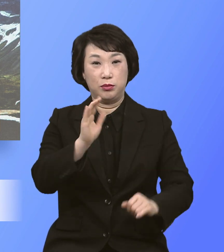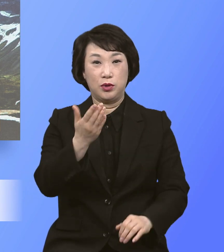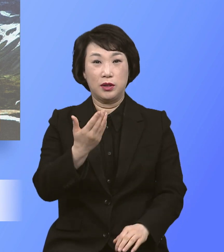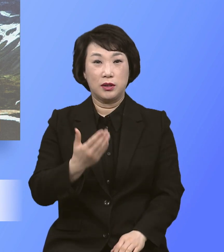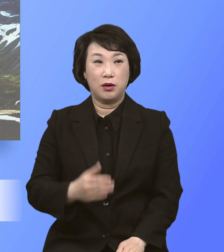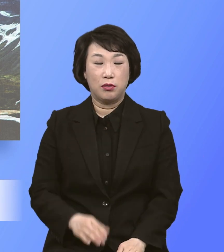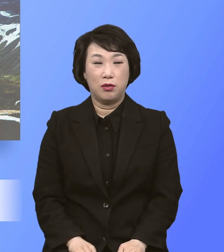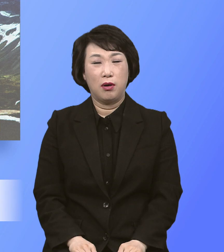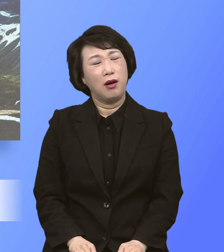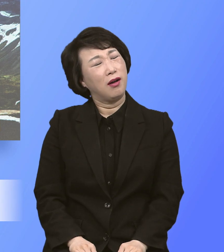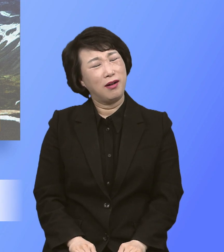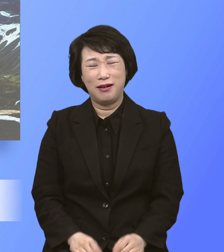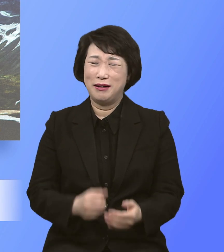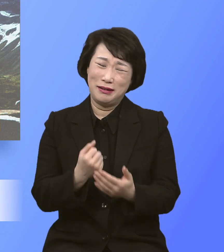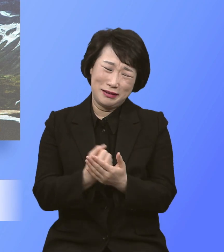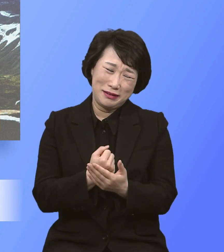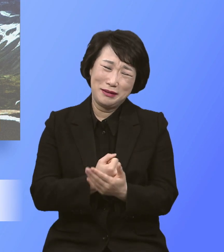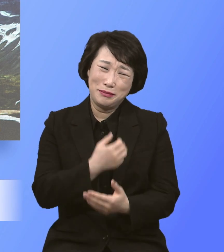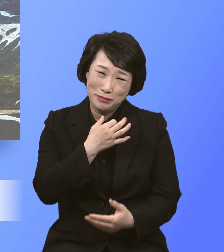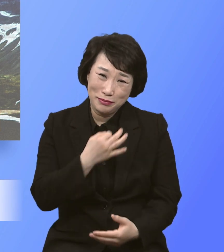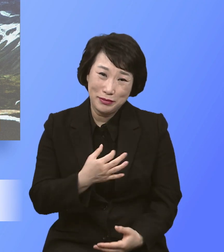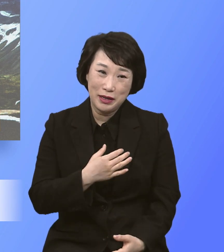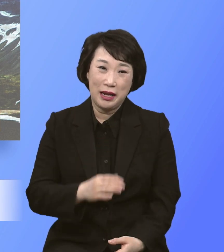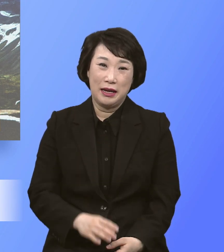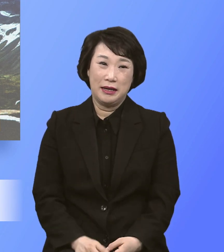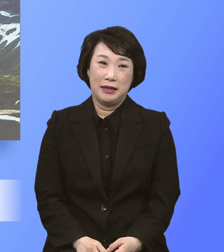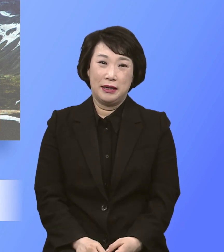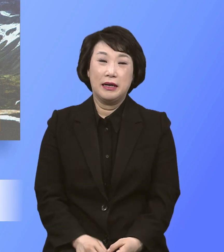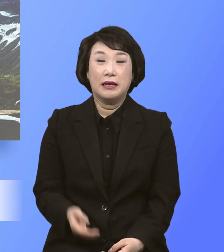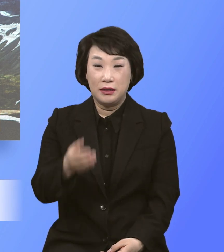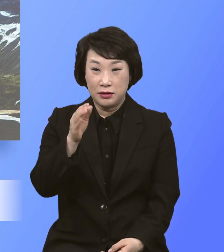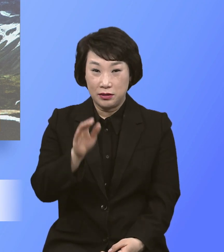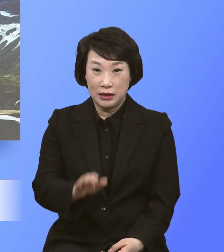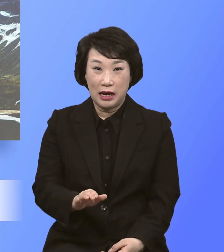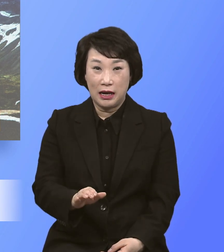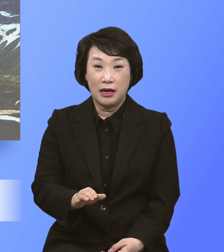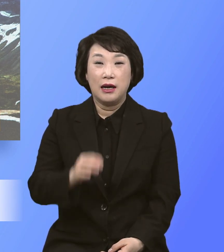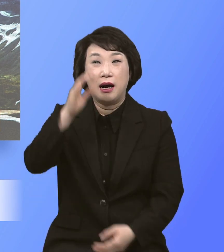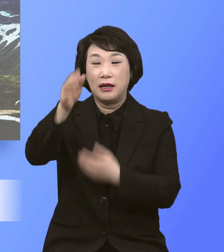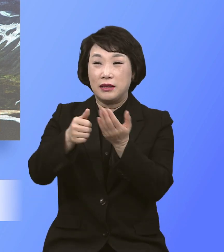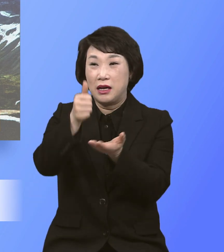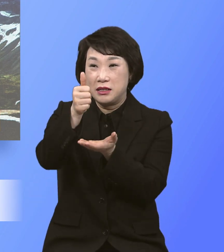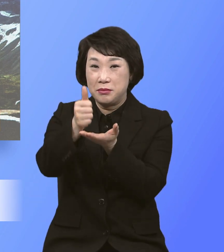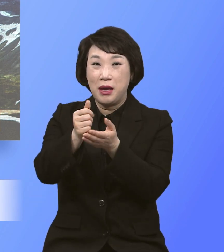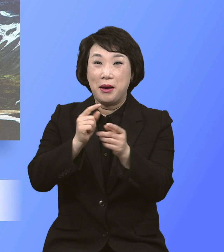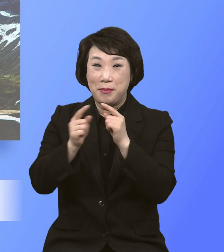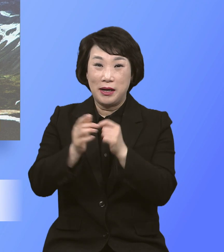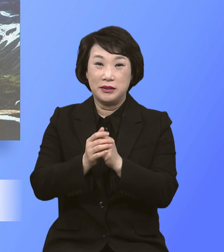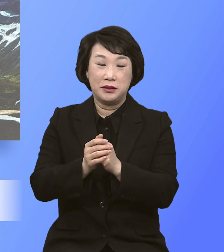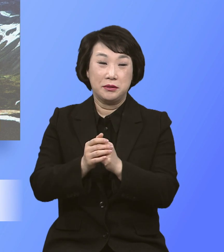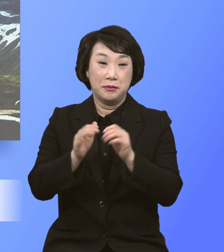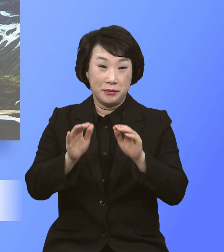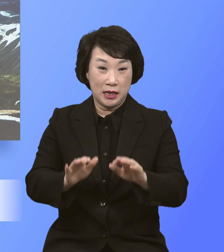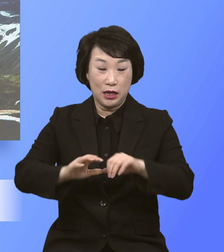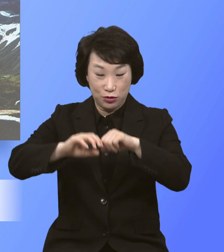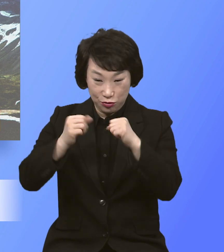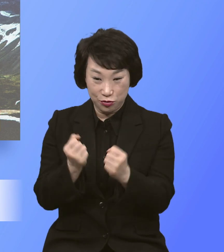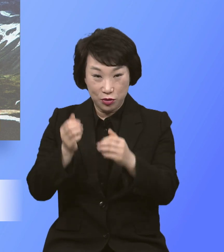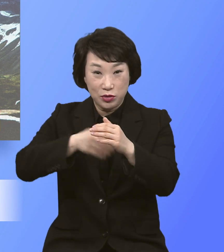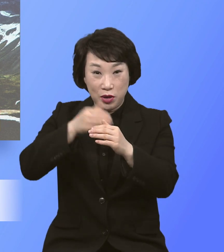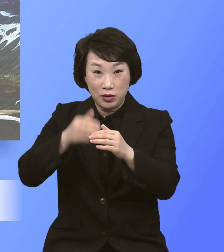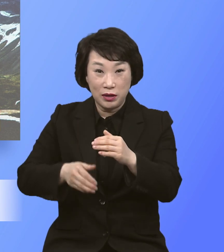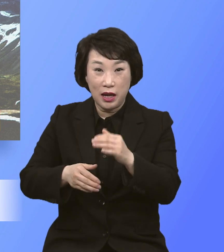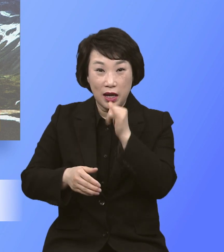것입니다. 얼마나 불행한가. 그러나 하나님 말씀에 절대